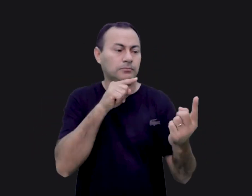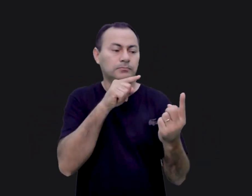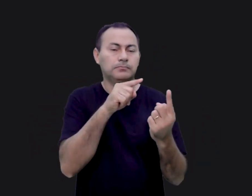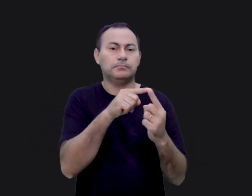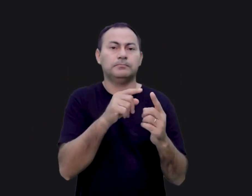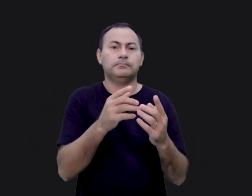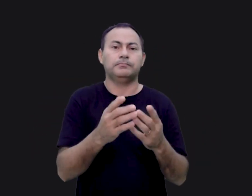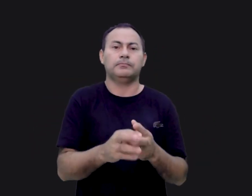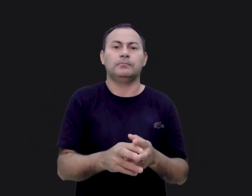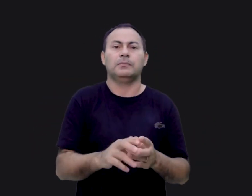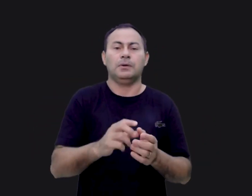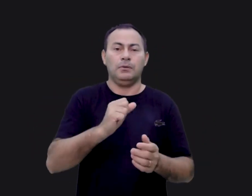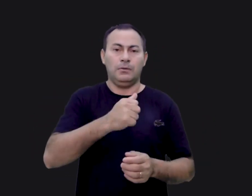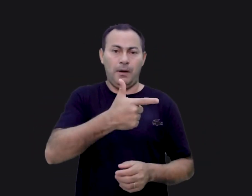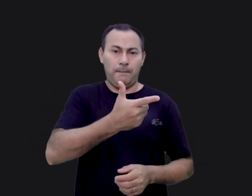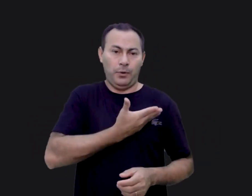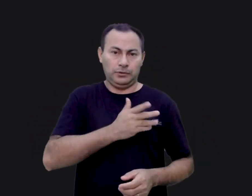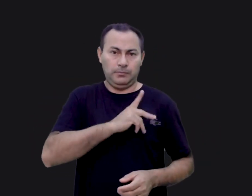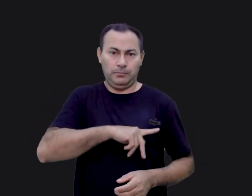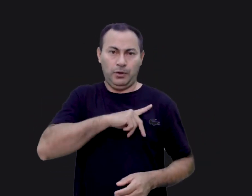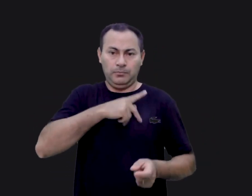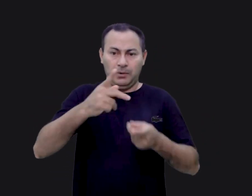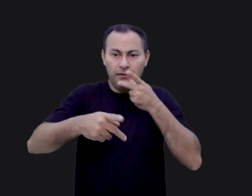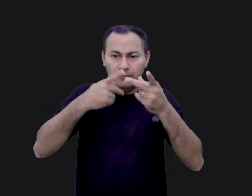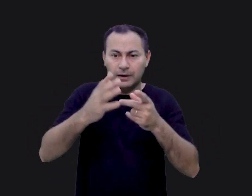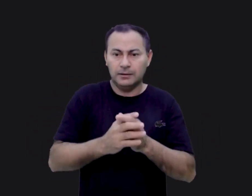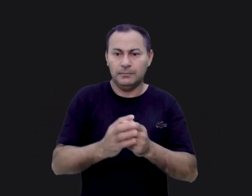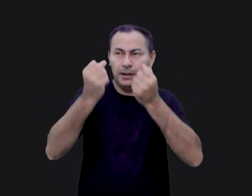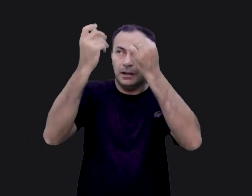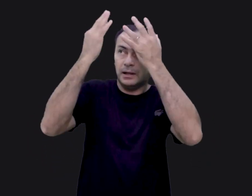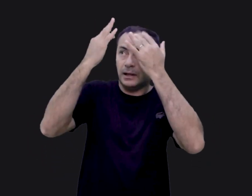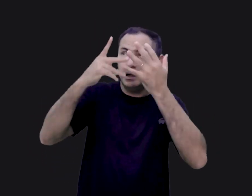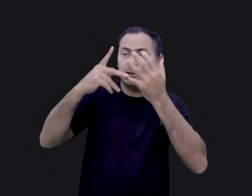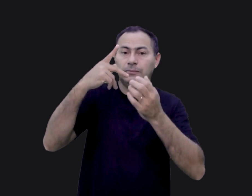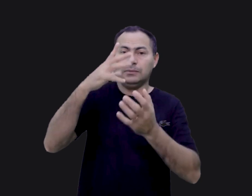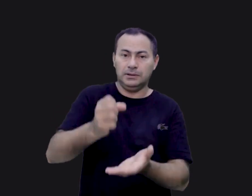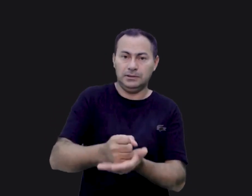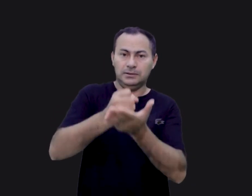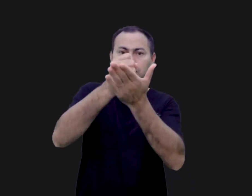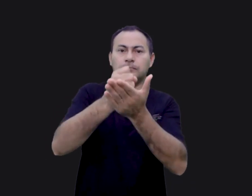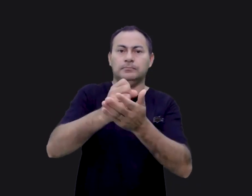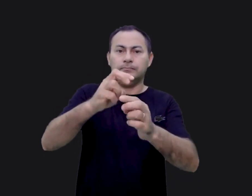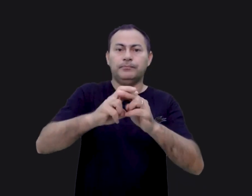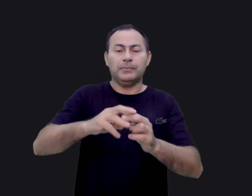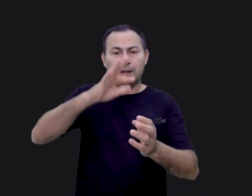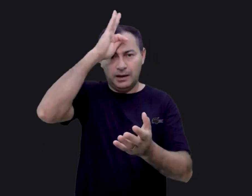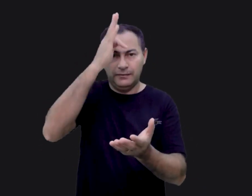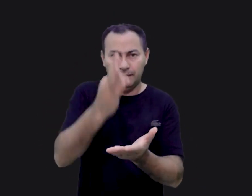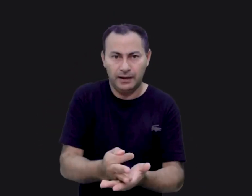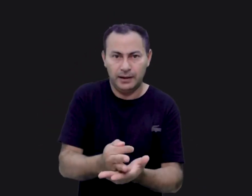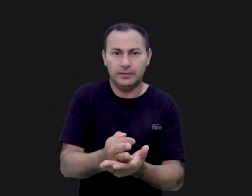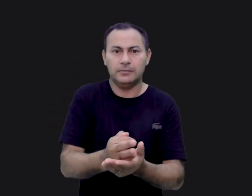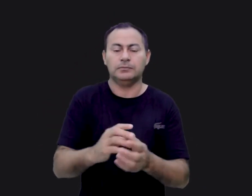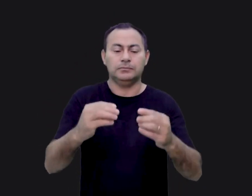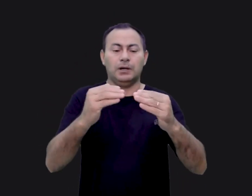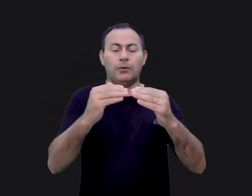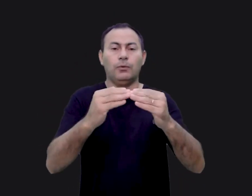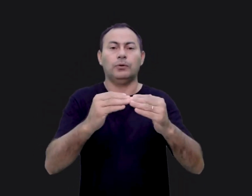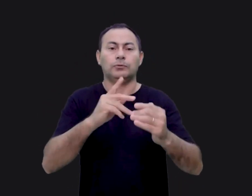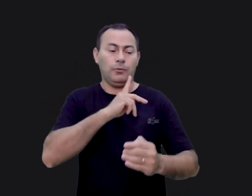esses propósitos. O apóstolo Paulo coloca dessa forma, pela graça sois salvos, por meio da fé. De acordo com